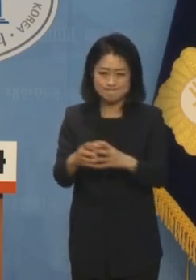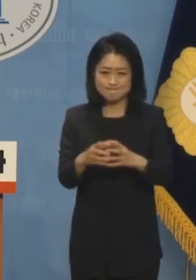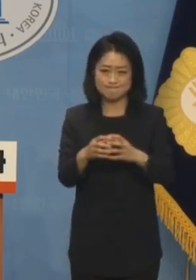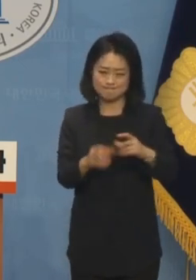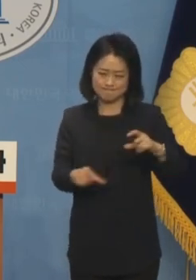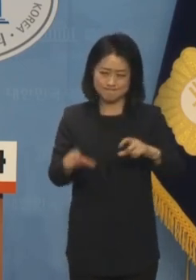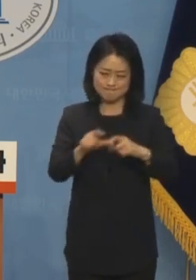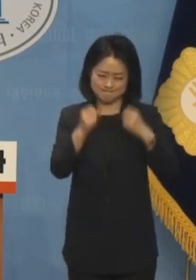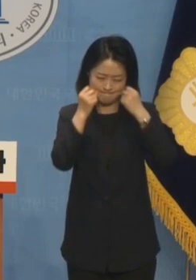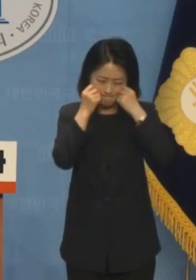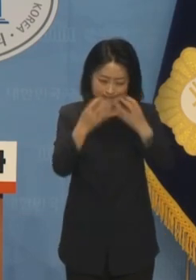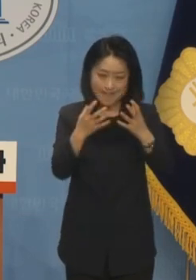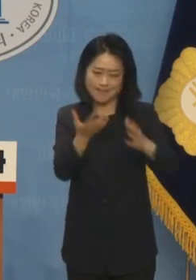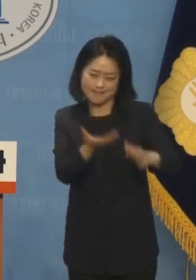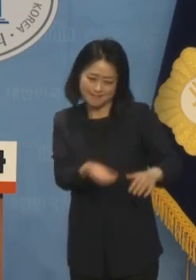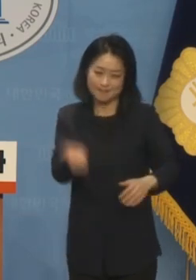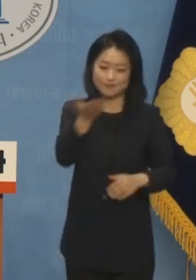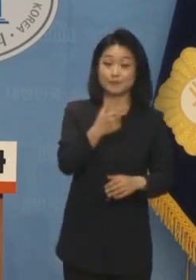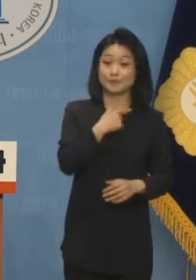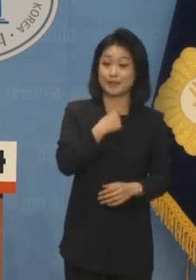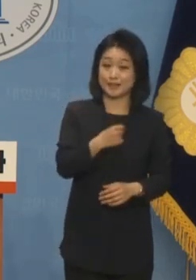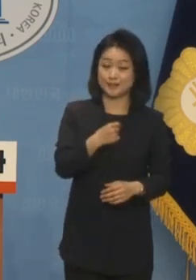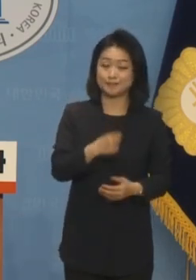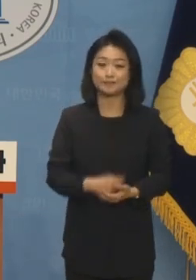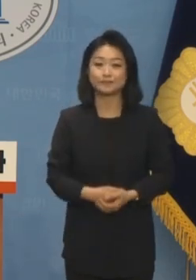더욱 업그레이드 되어야 합니다.